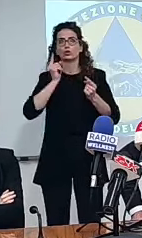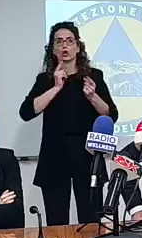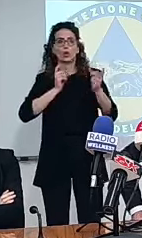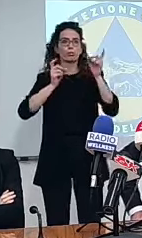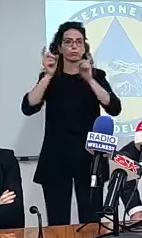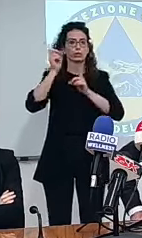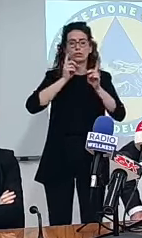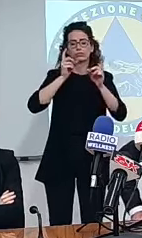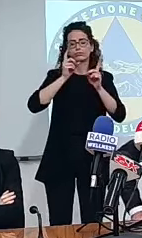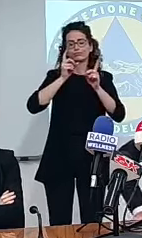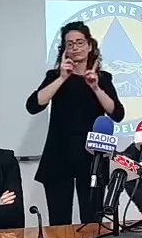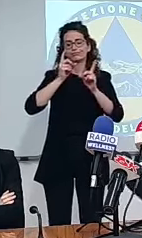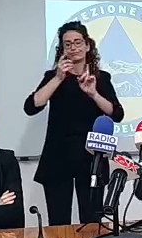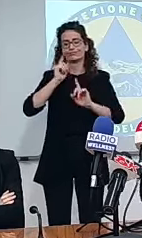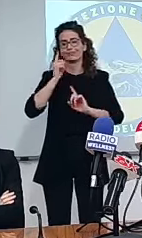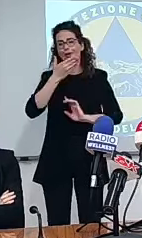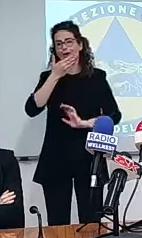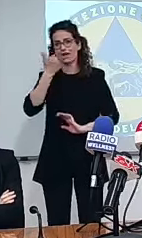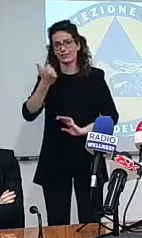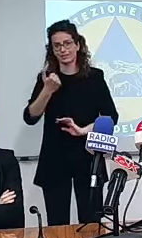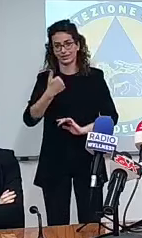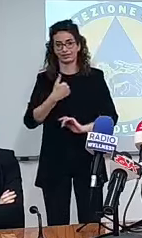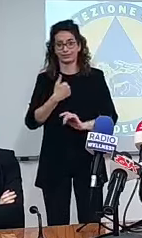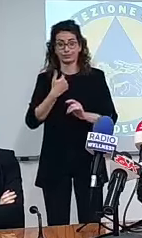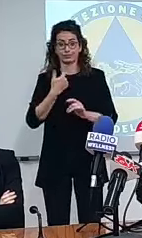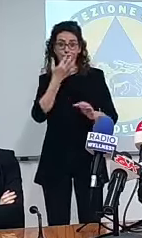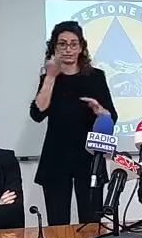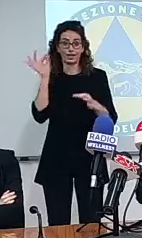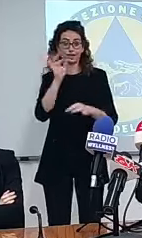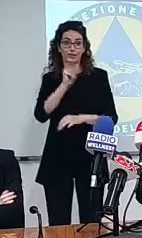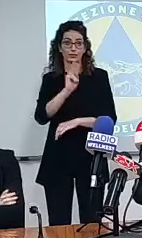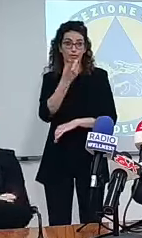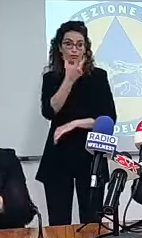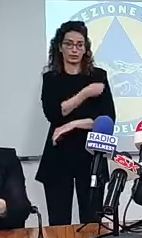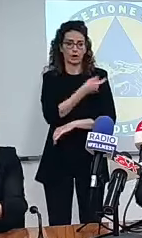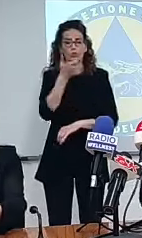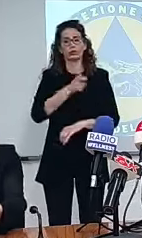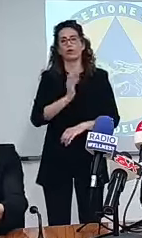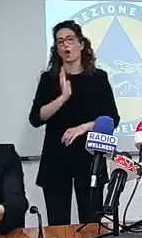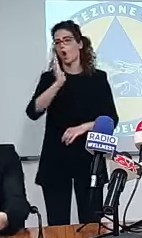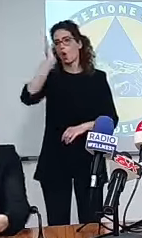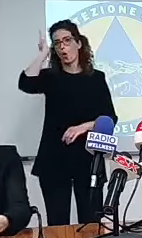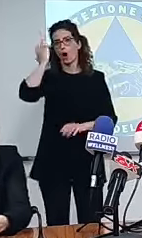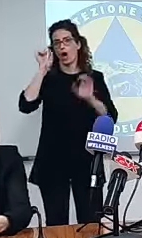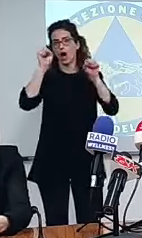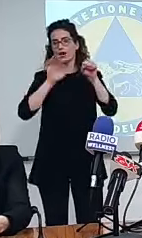la seconda dose, perché nel momento in cui Luca Zaia mi arriva dal Veneto,